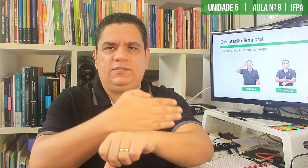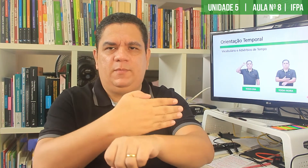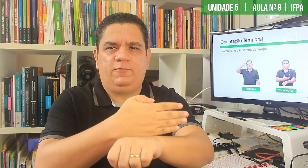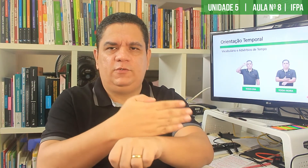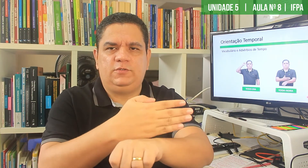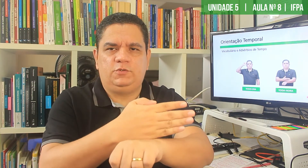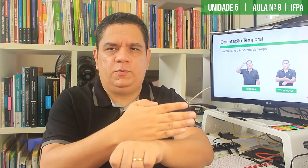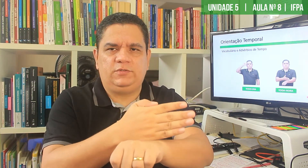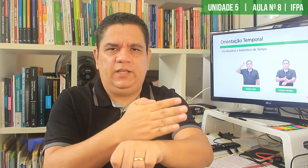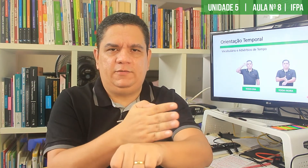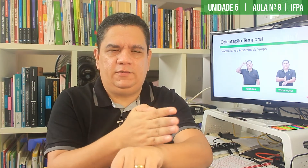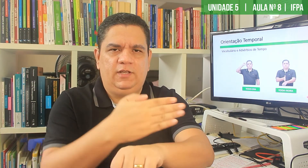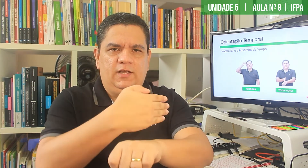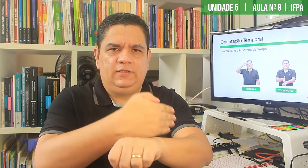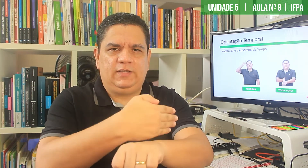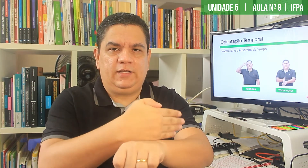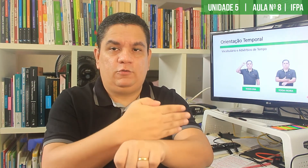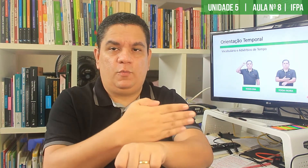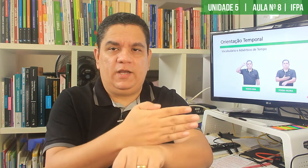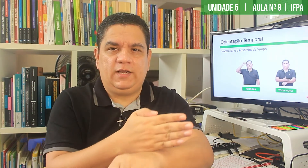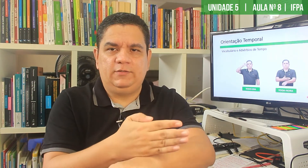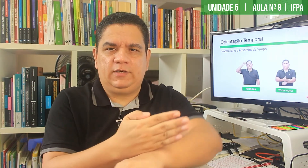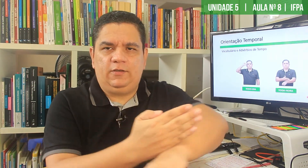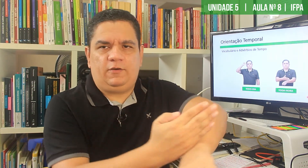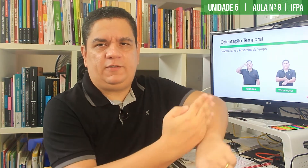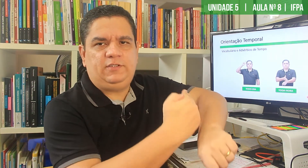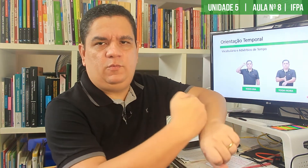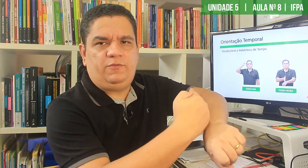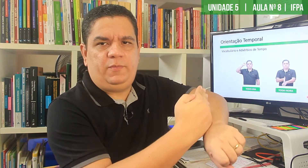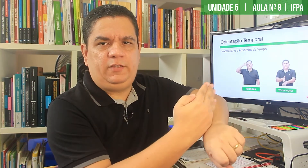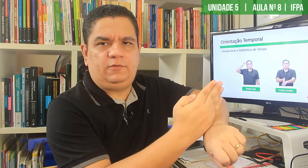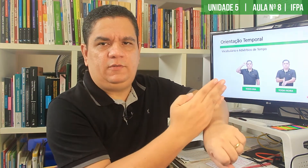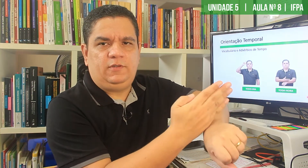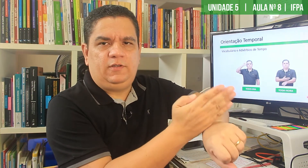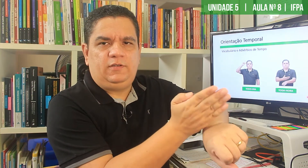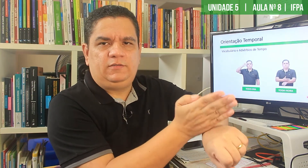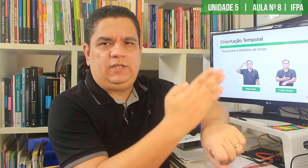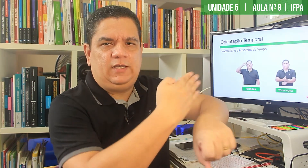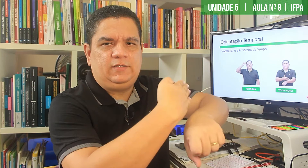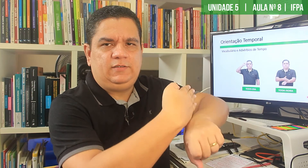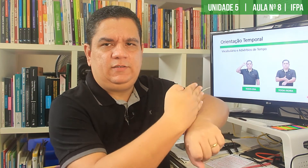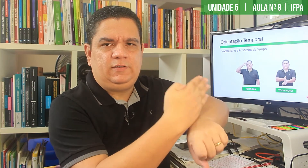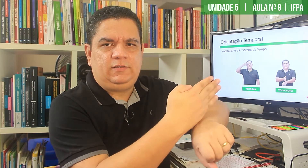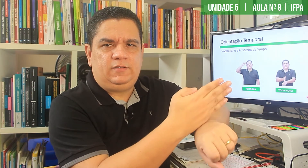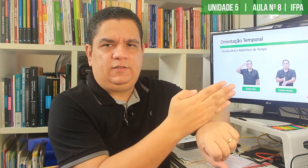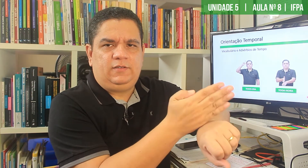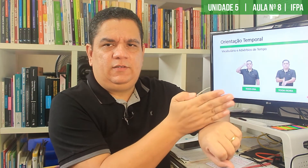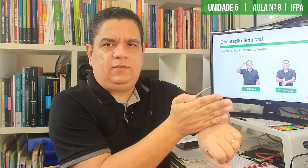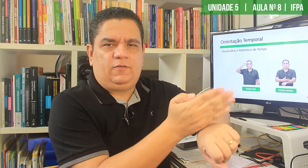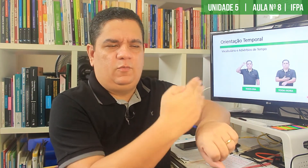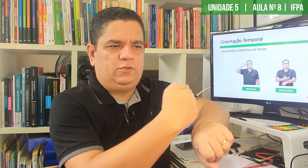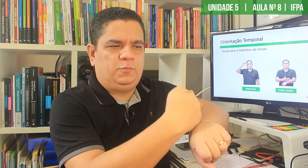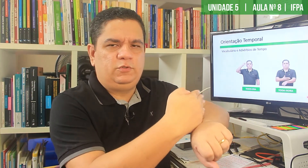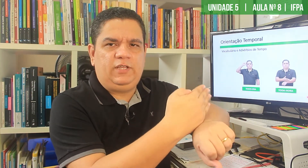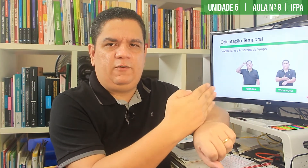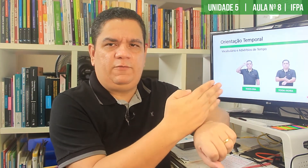mão fosse os ponteiros, tá? Que eu estou marcando aqui, ó, fazendo um movimento, tá? Como se o ponteiro